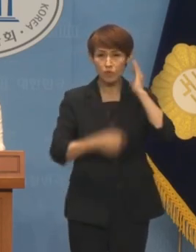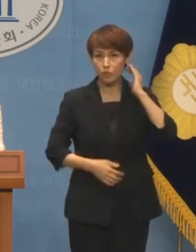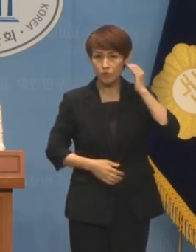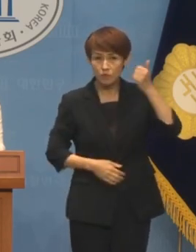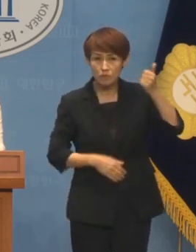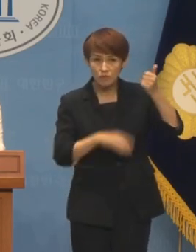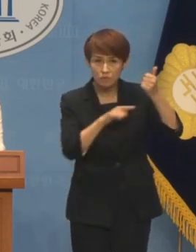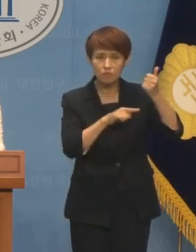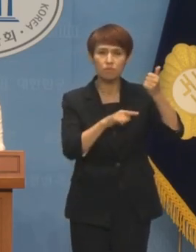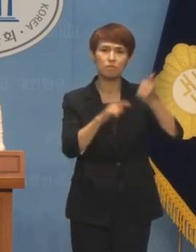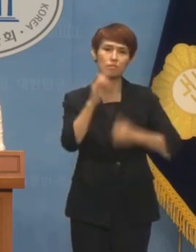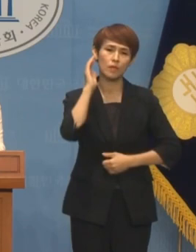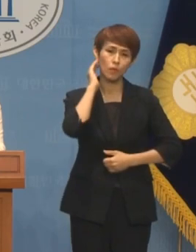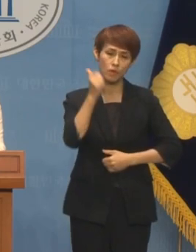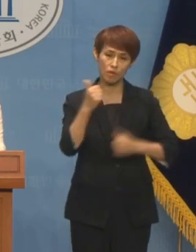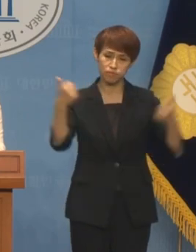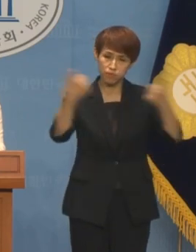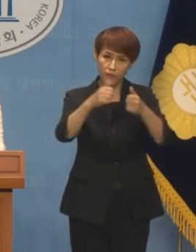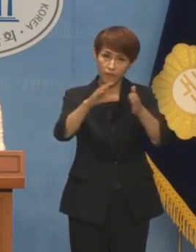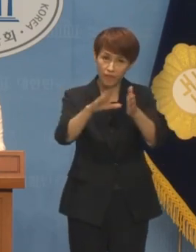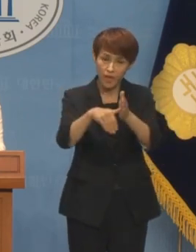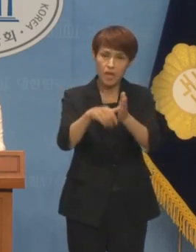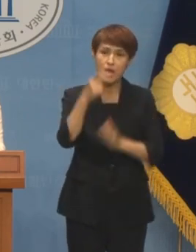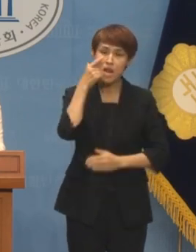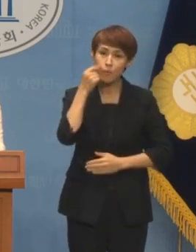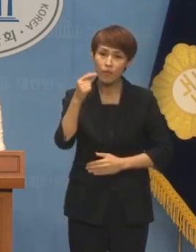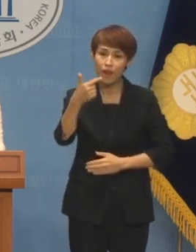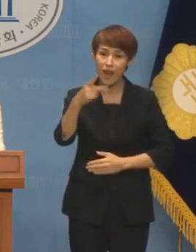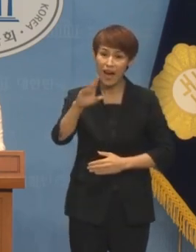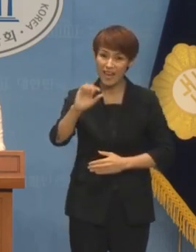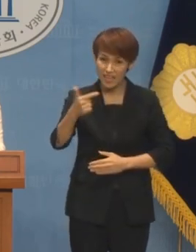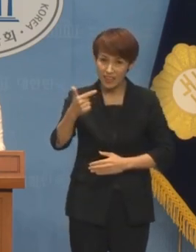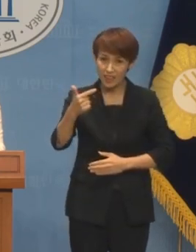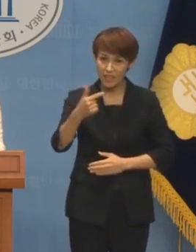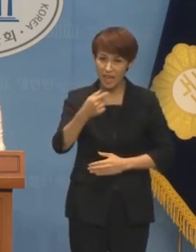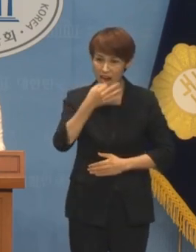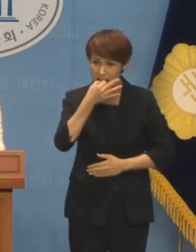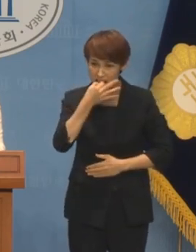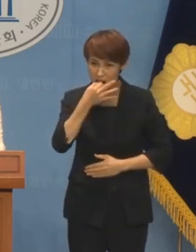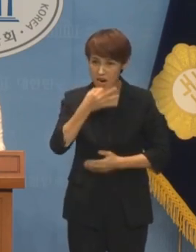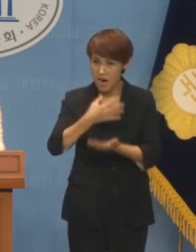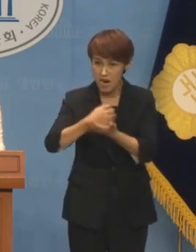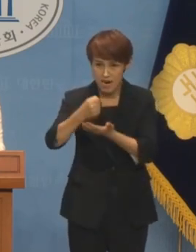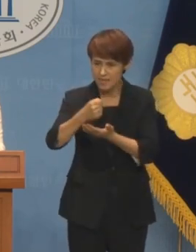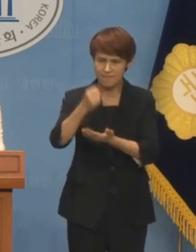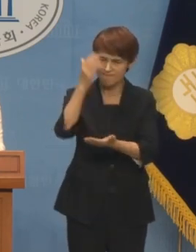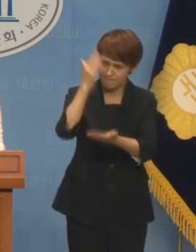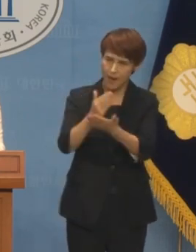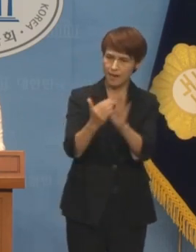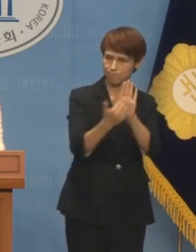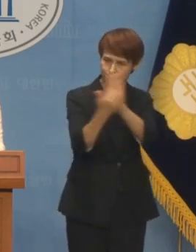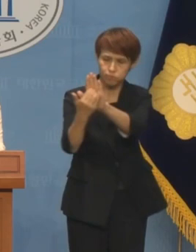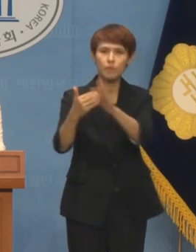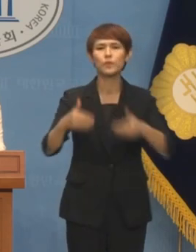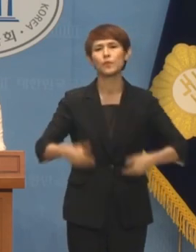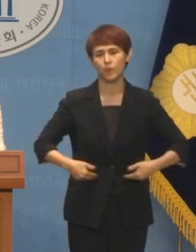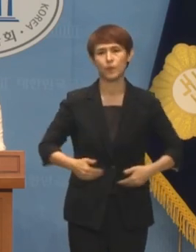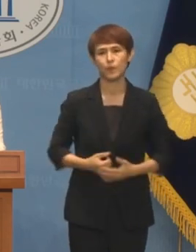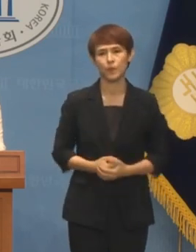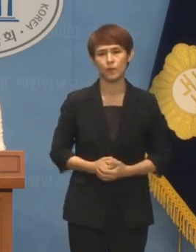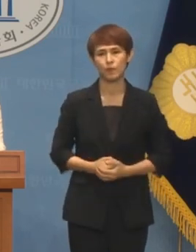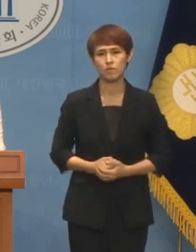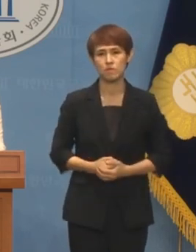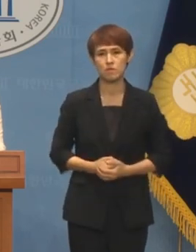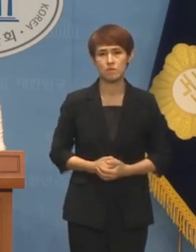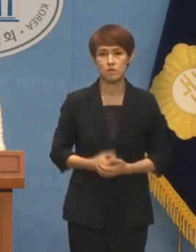대통령은 정상회담에서 일본의 라인 강탈 야욕을 반드시 저지해야 합니다.